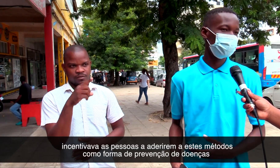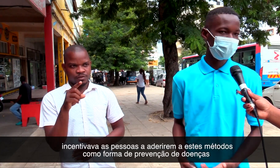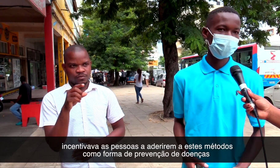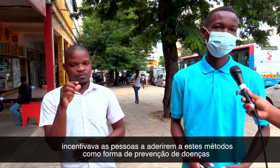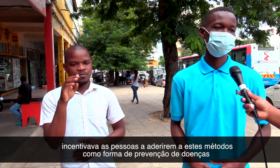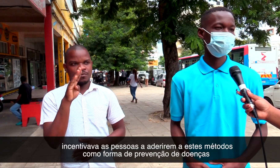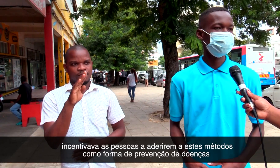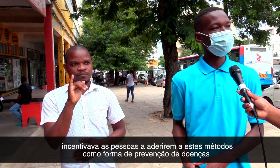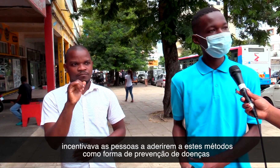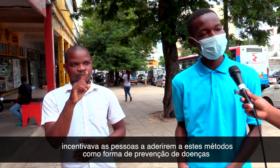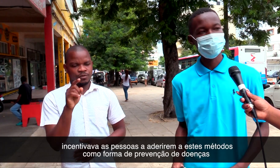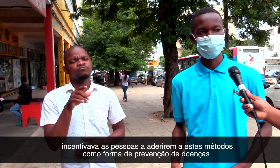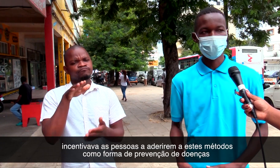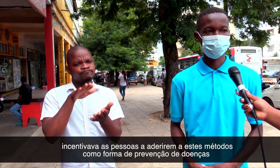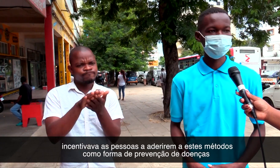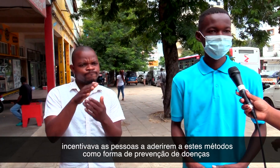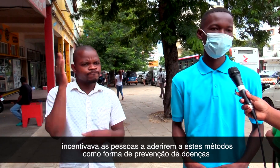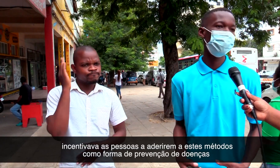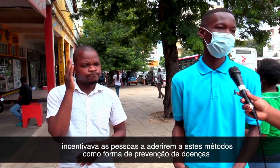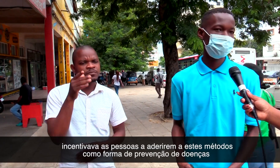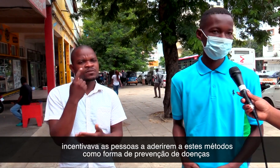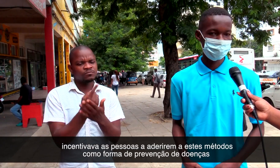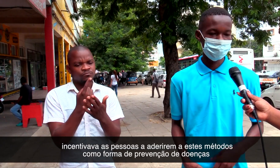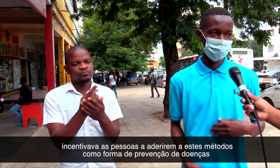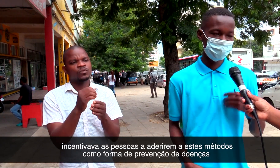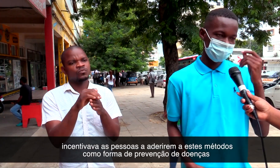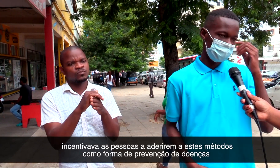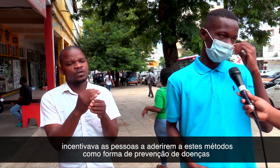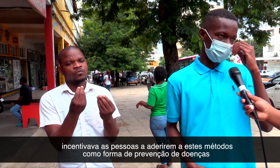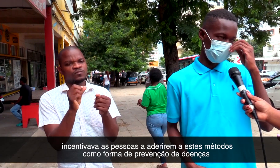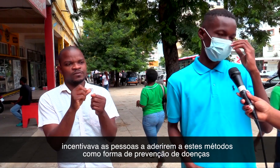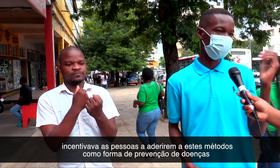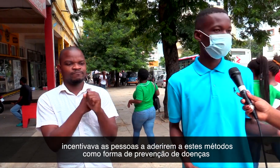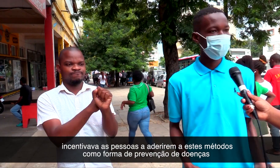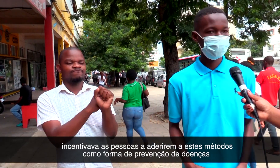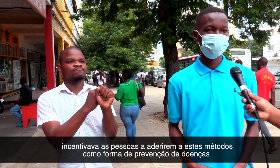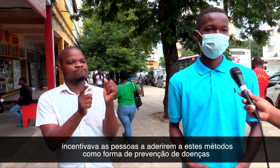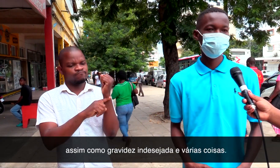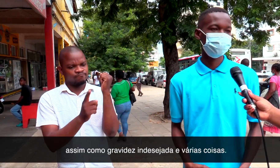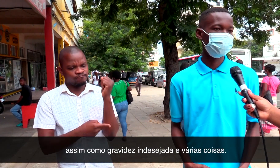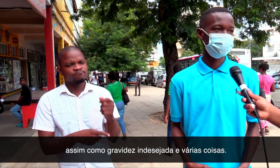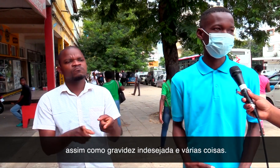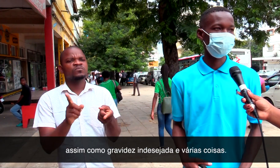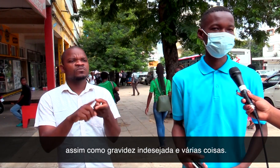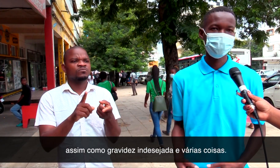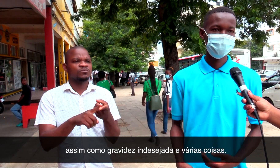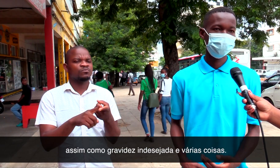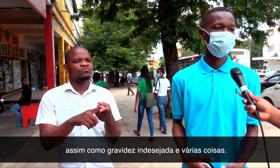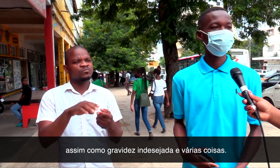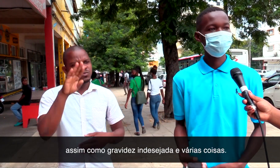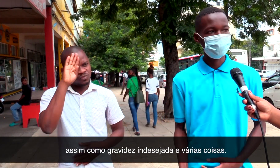mesmo incentivando as pessoas a usarem esses métodos como maneira também de prevenção de doenças, tanto